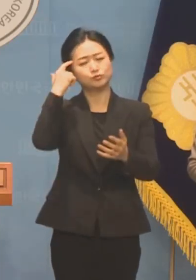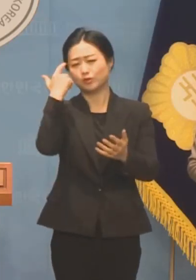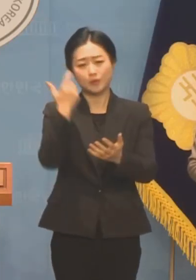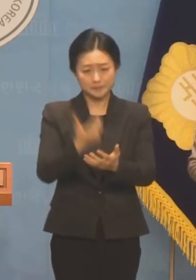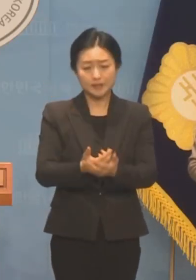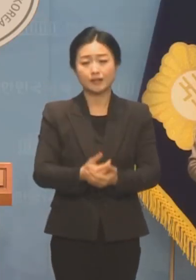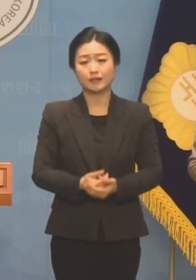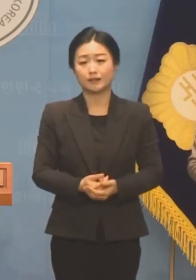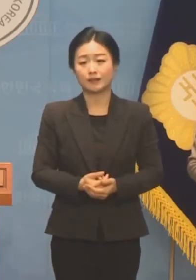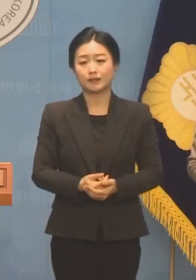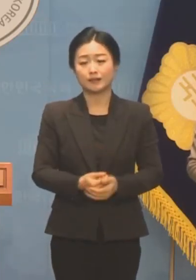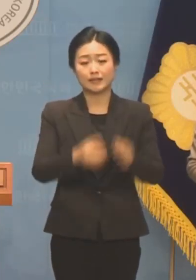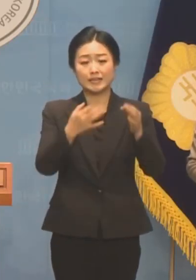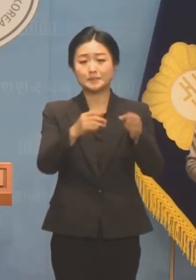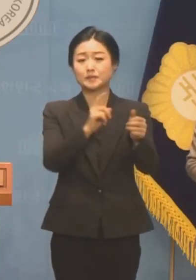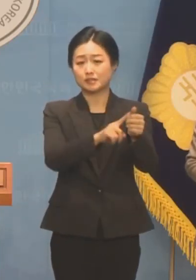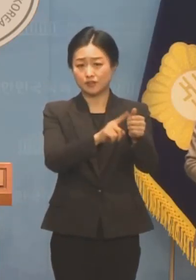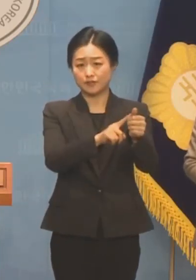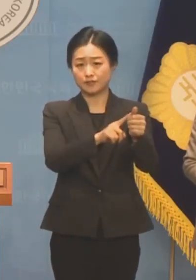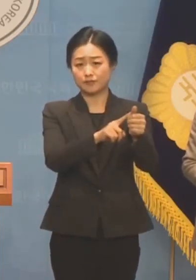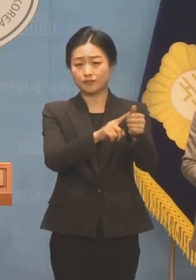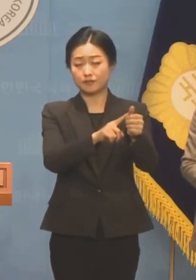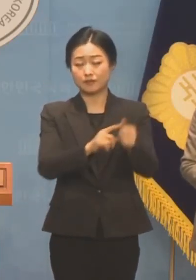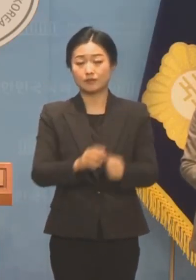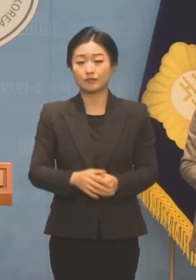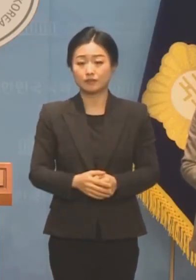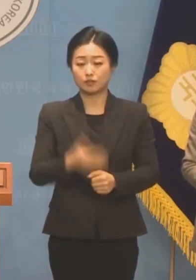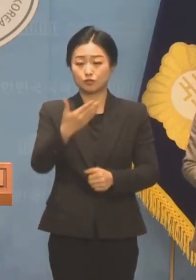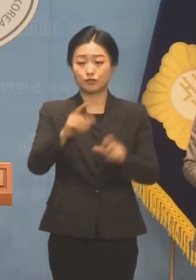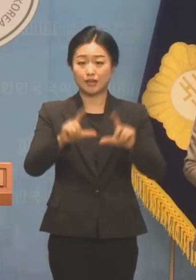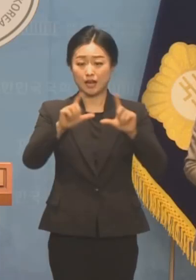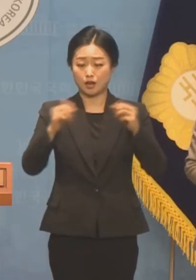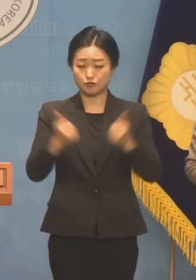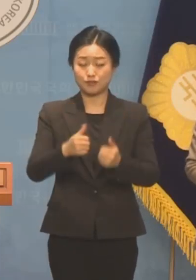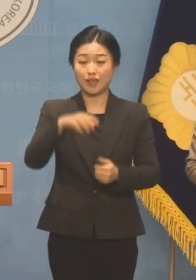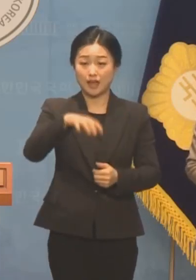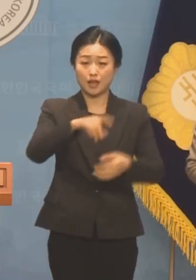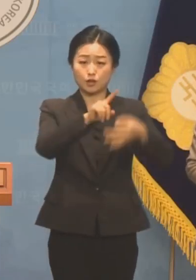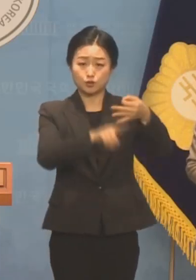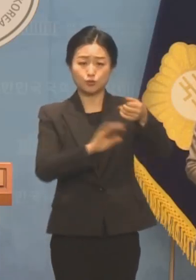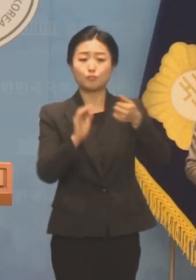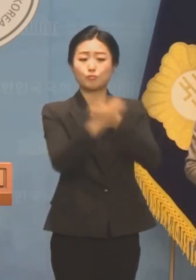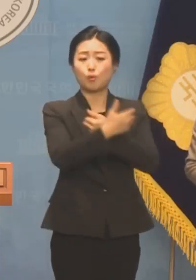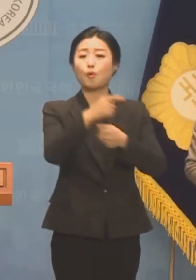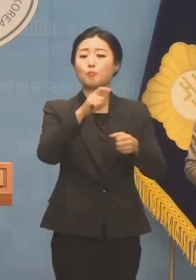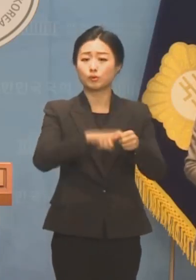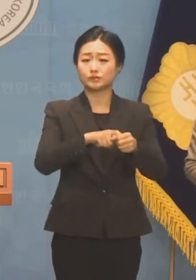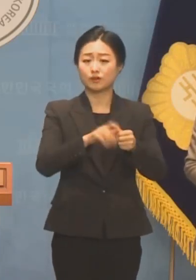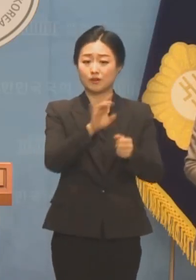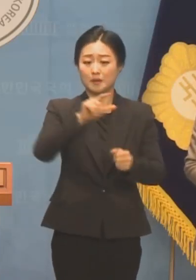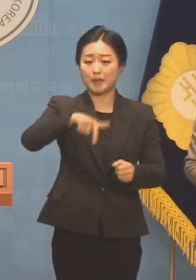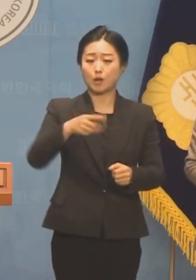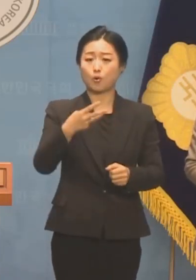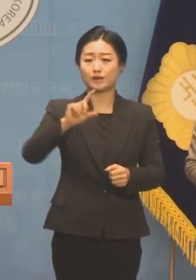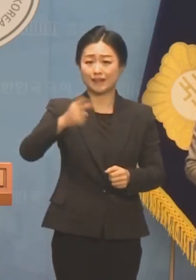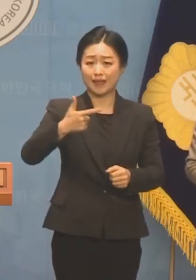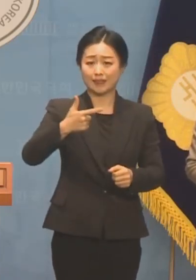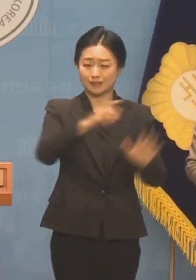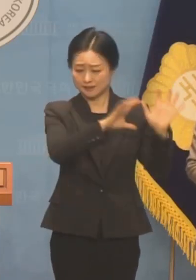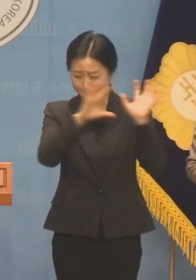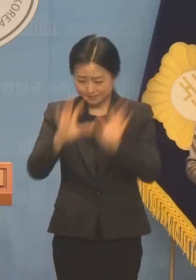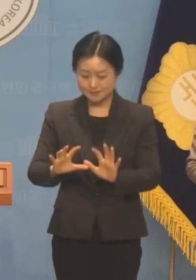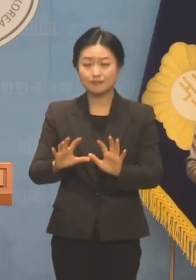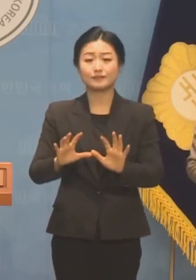충격적입니다. 김민전 국민의힘 의원이 9일 국회에 내란 수계 윤석열을 지키겠다는 백골단을